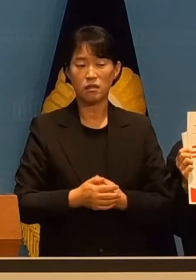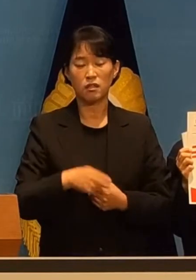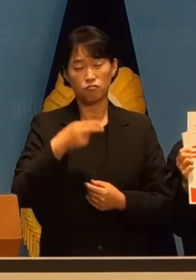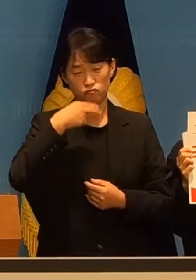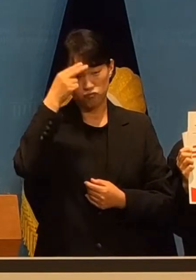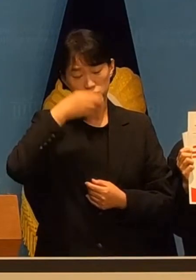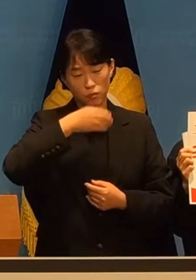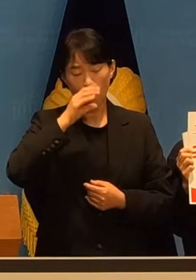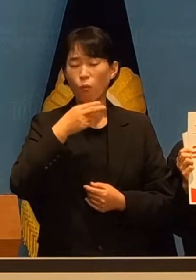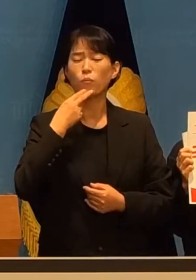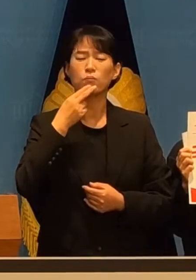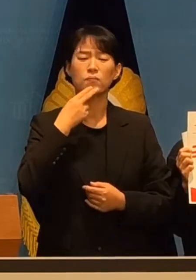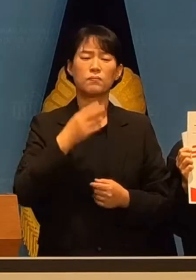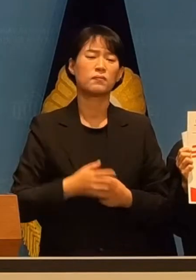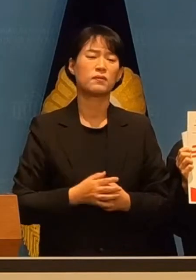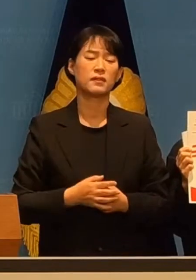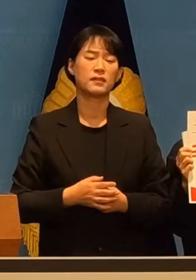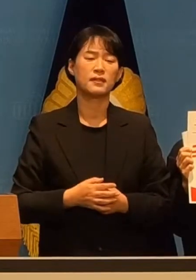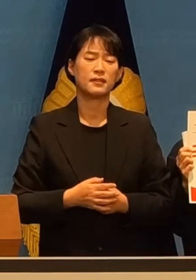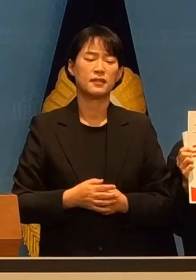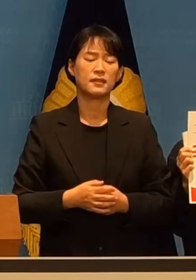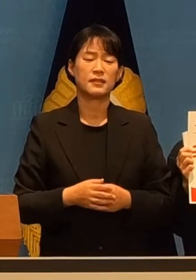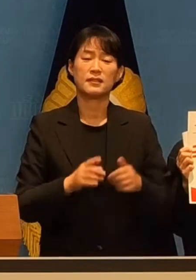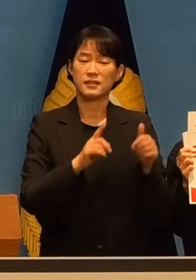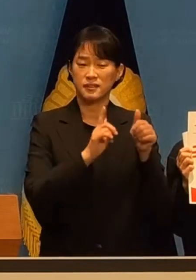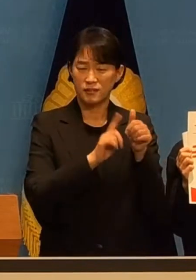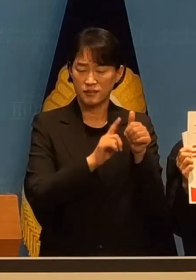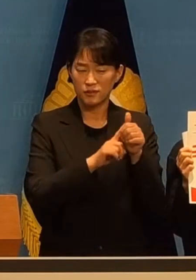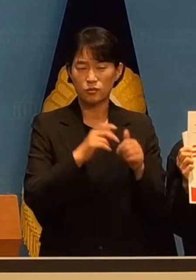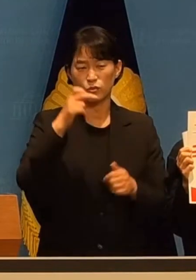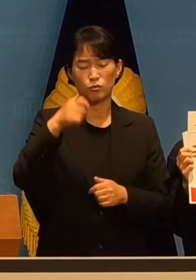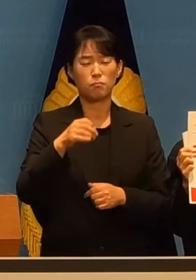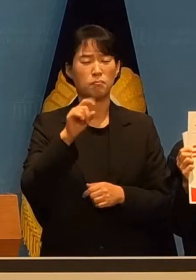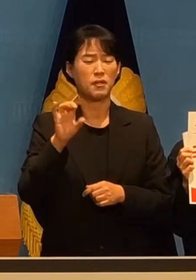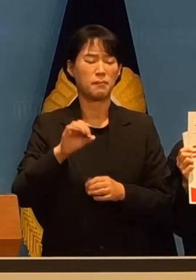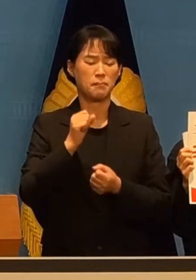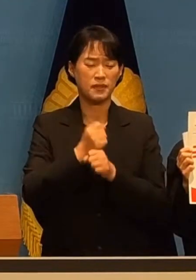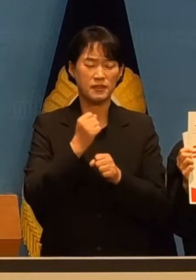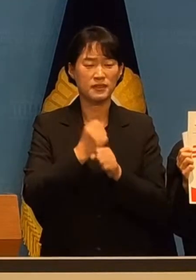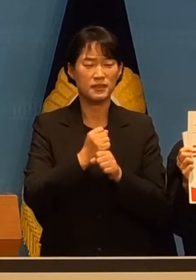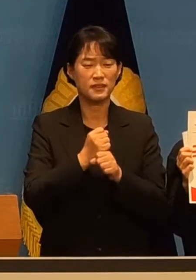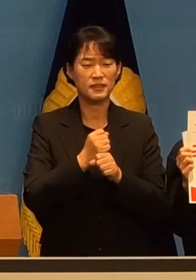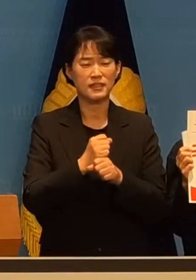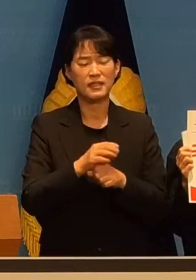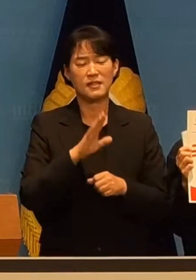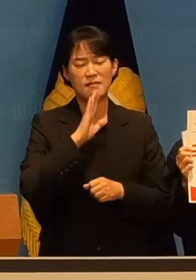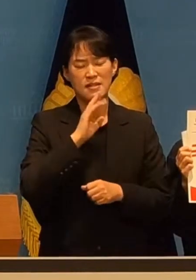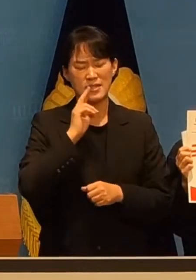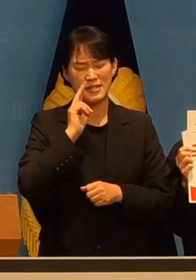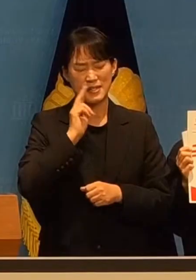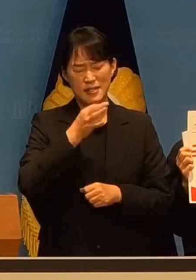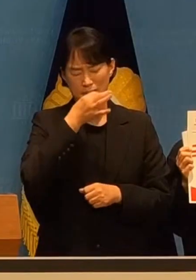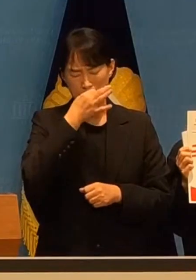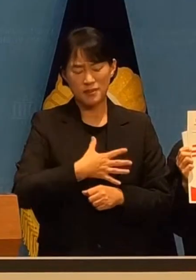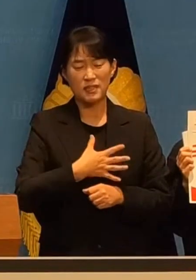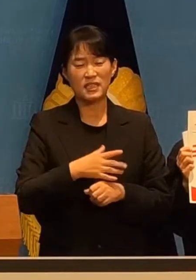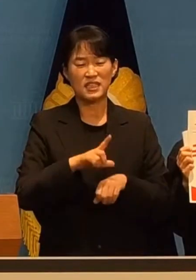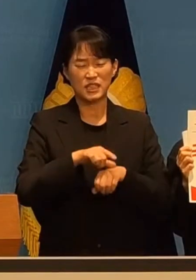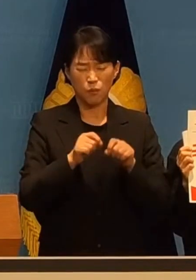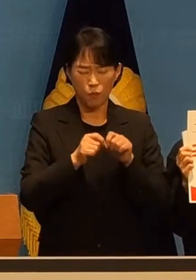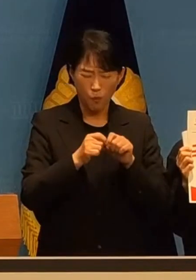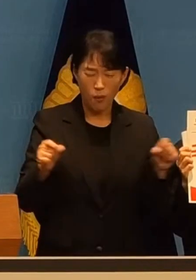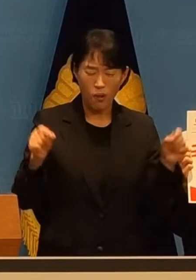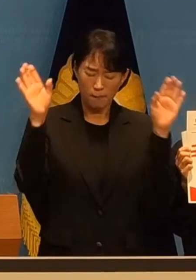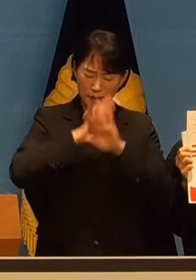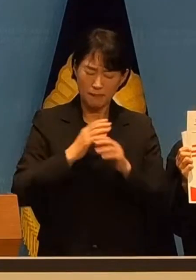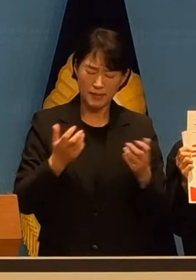정황 없습니다. 즉 고의는 쿠팡이 만들어 놓은 야만적인 장시간 심야 노동